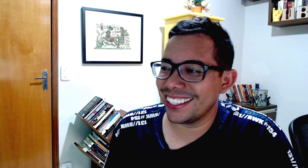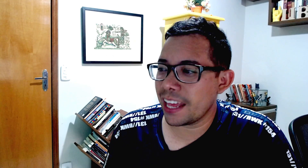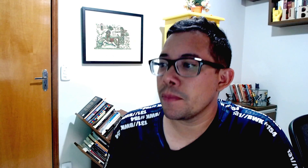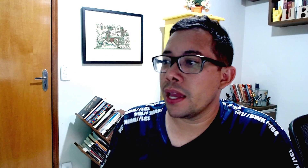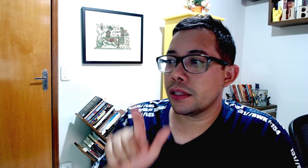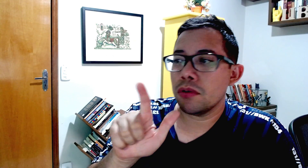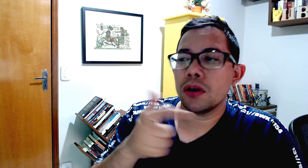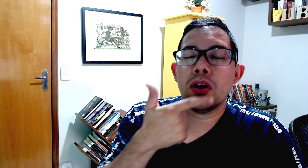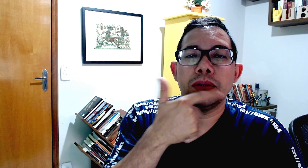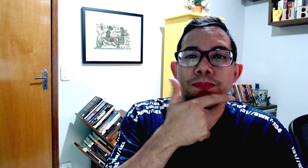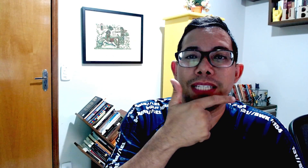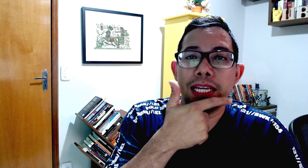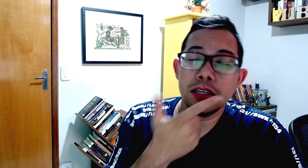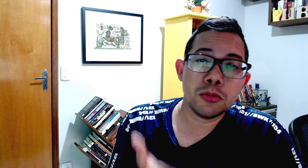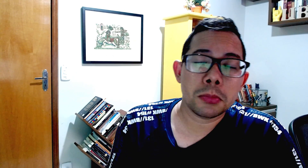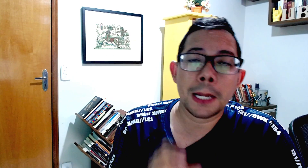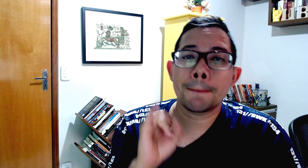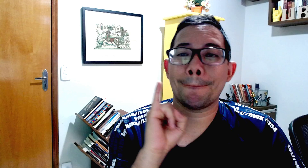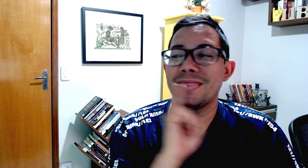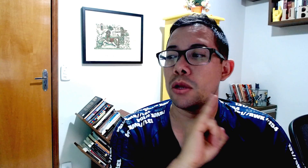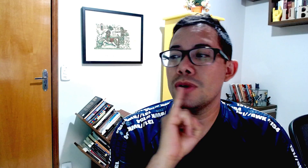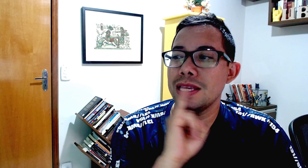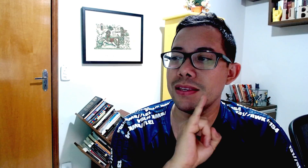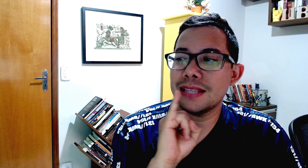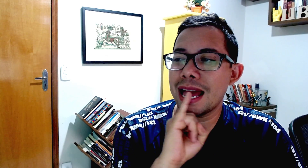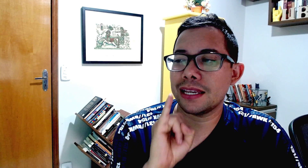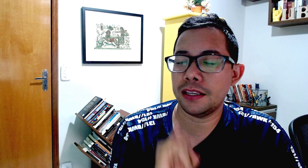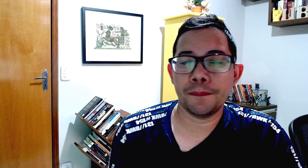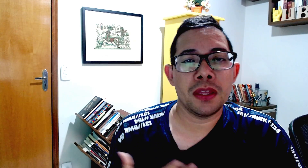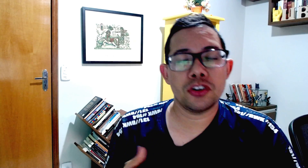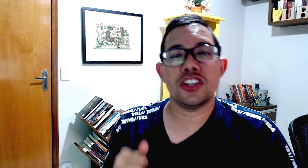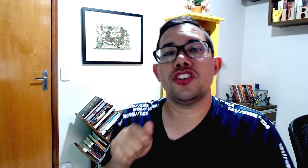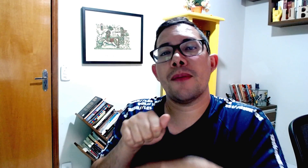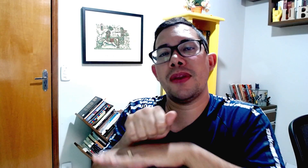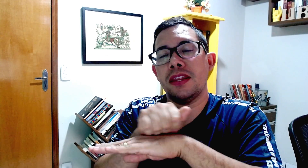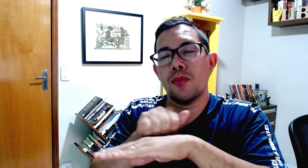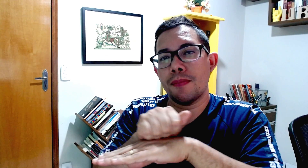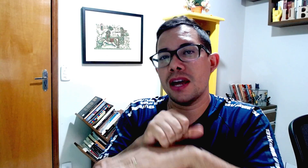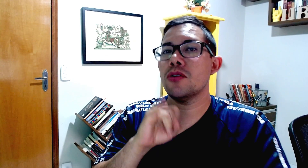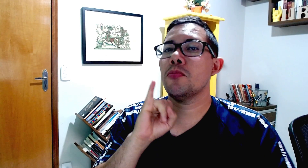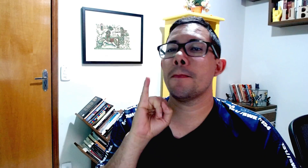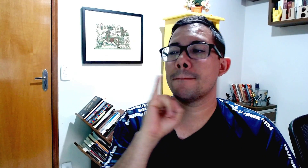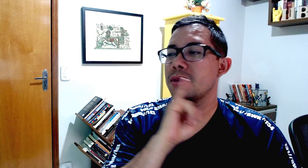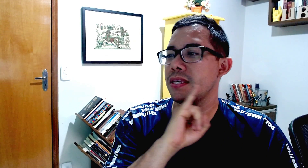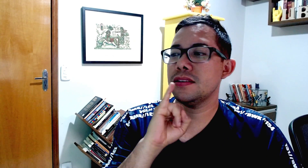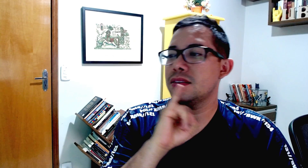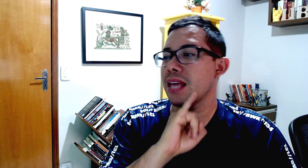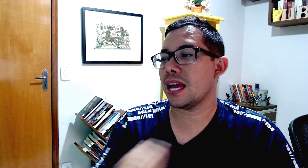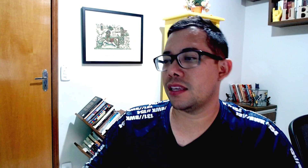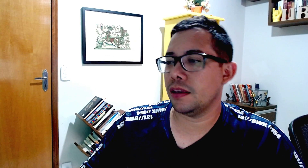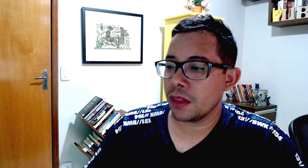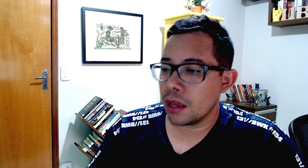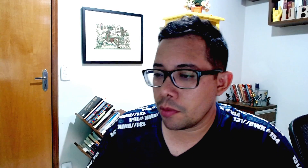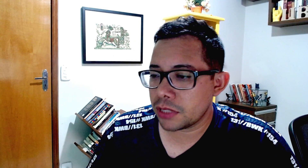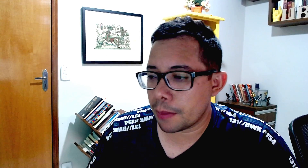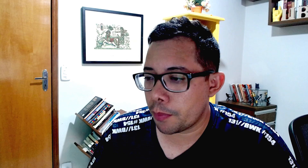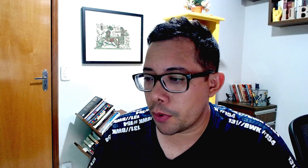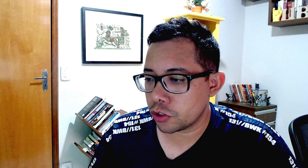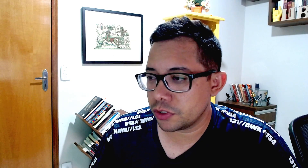né? Então, ó, riso, tá? Então, Isaac. Então, a gente já aprendeu Abraão e Isaac. Vamos lá para o próximo